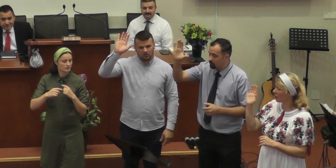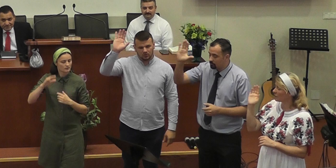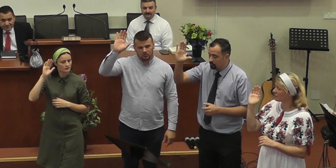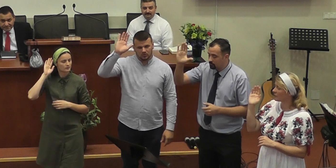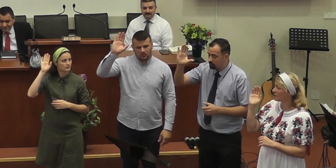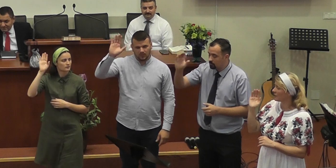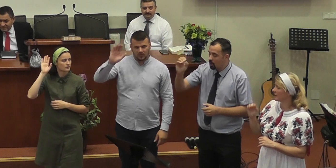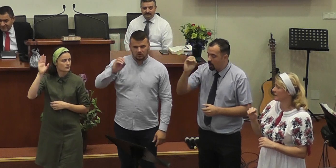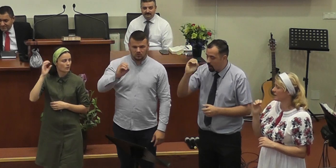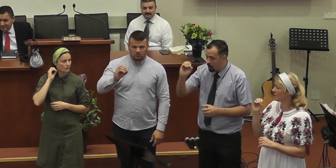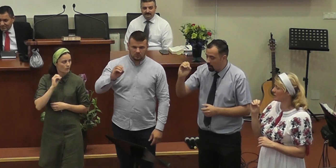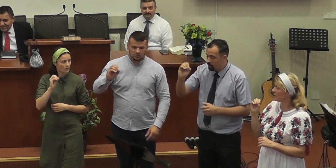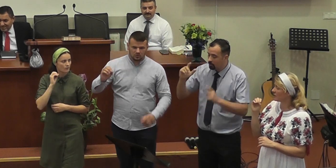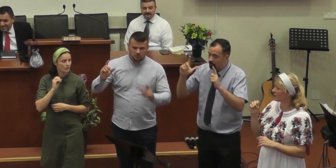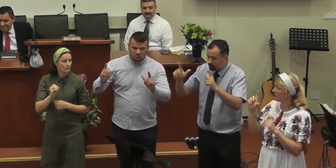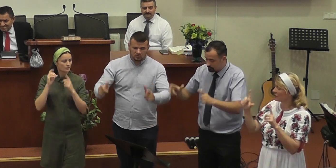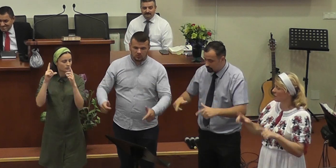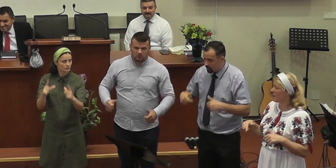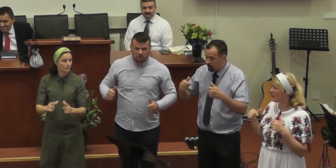o, Doamne,